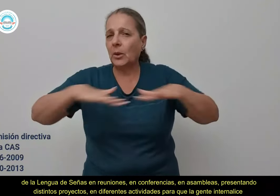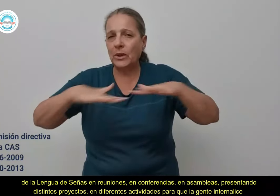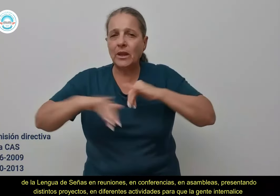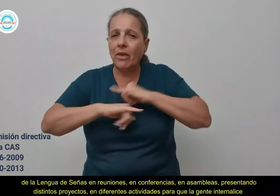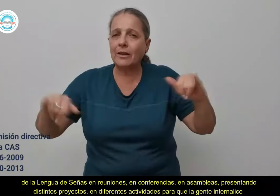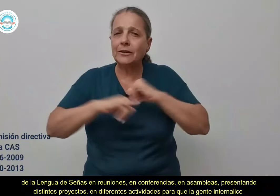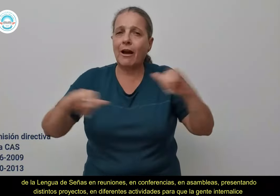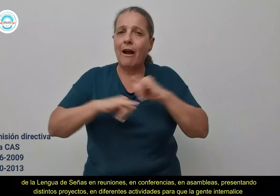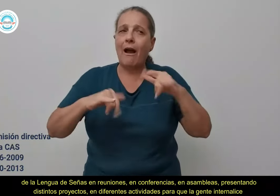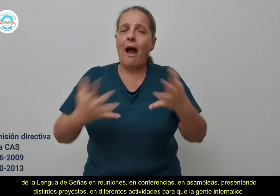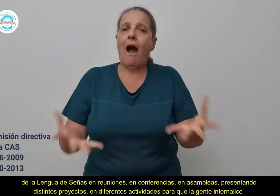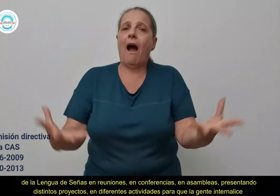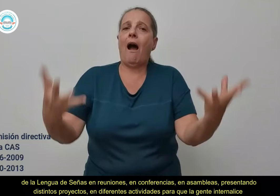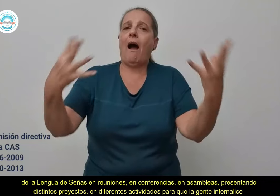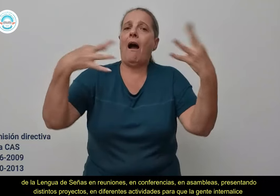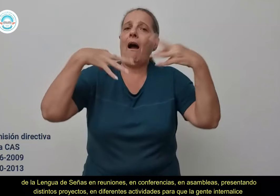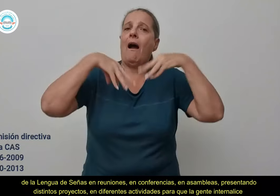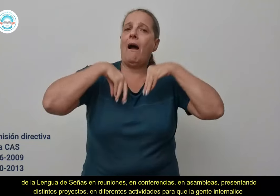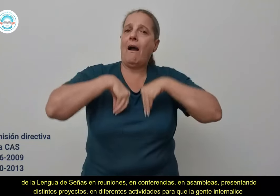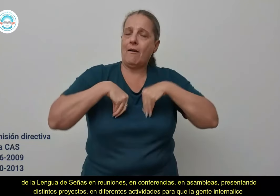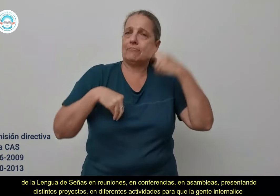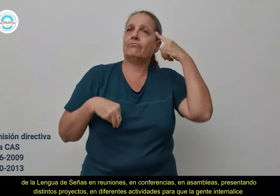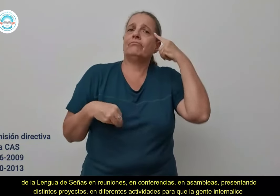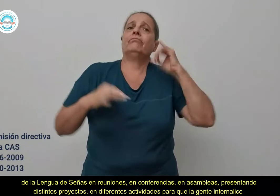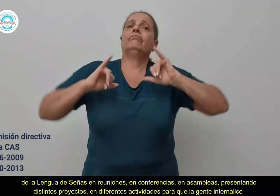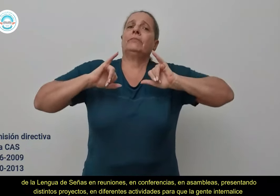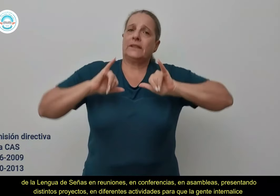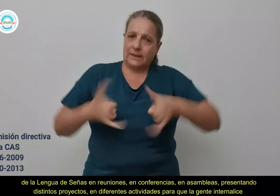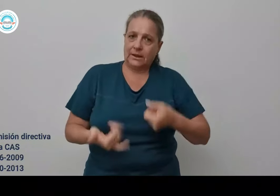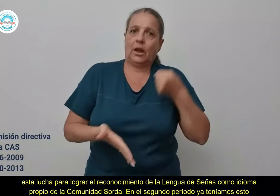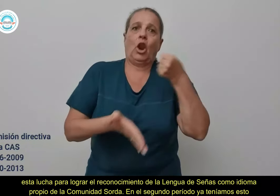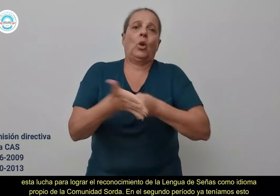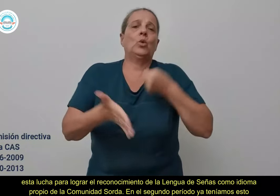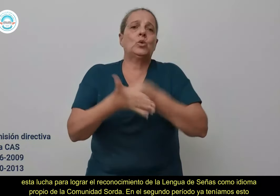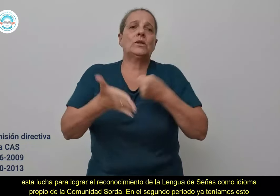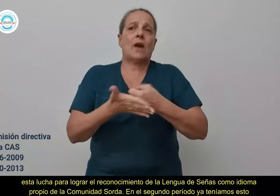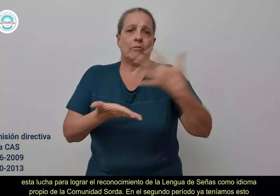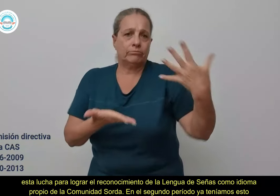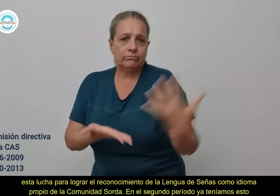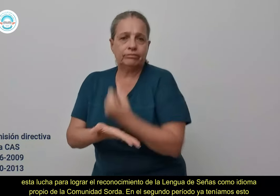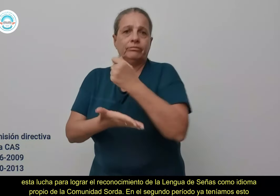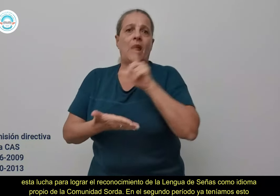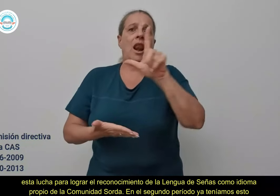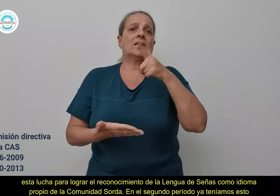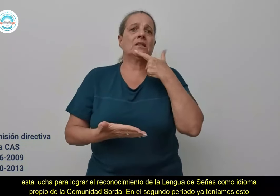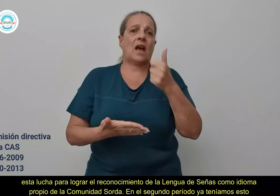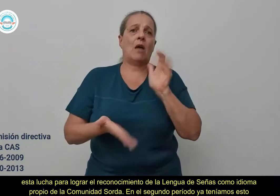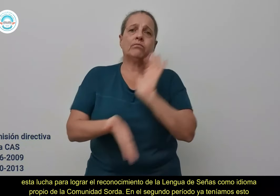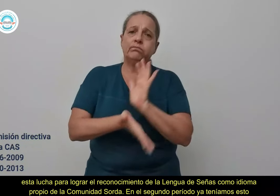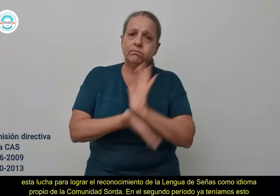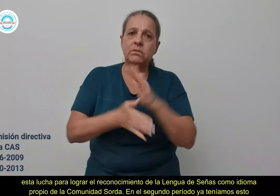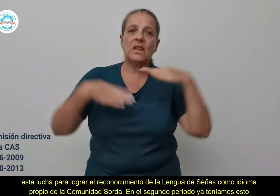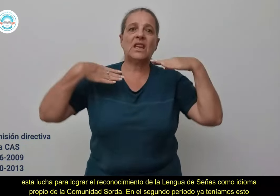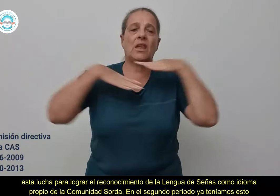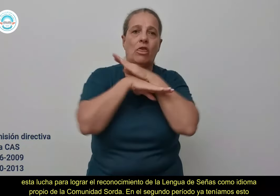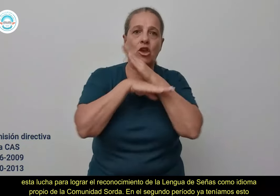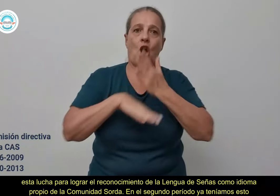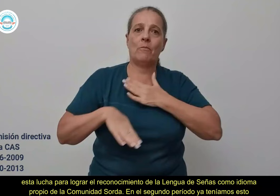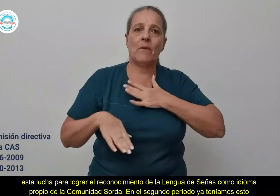diferentes actividades, para que la gente internalice esta lucha para lograr el reconocimiento de la lengua de señas